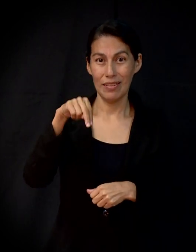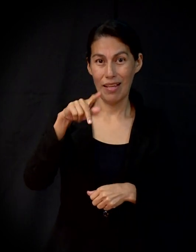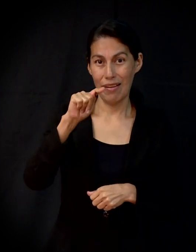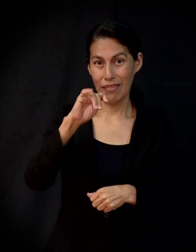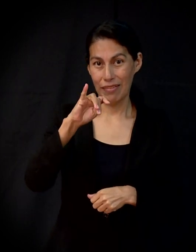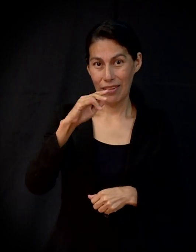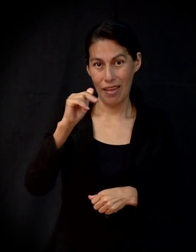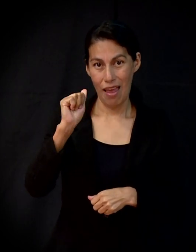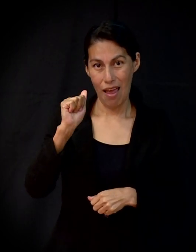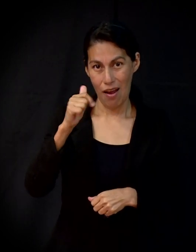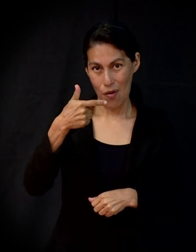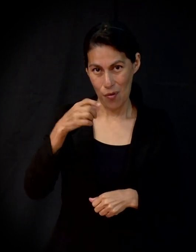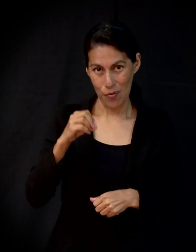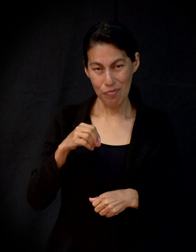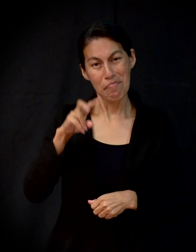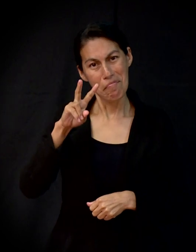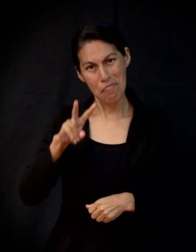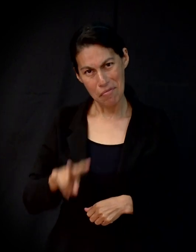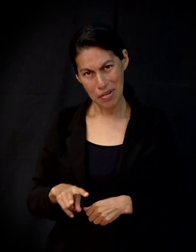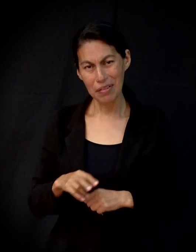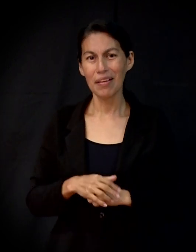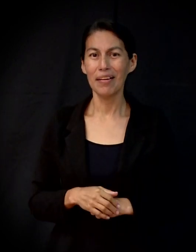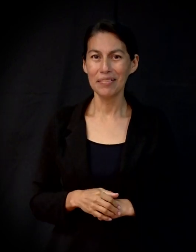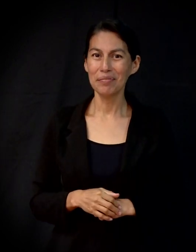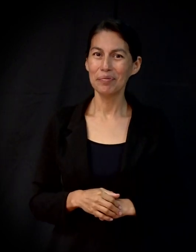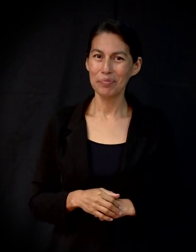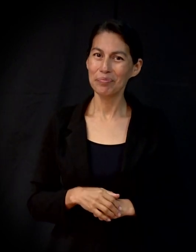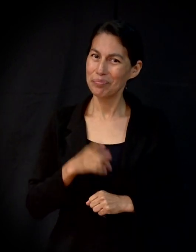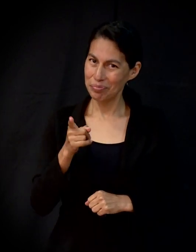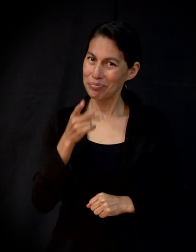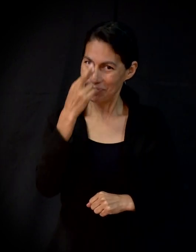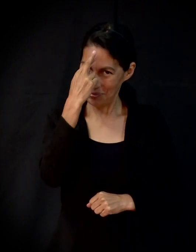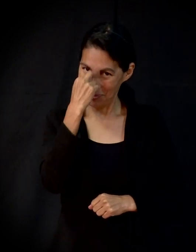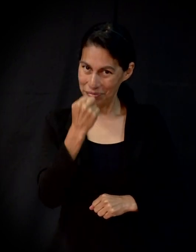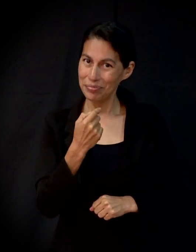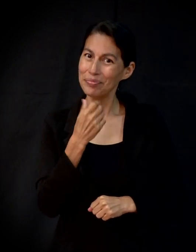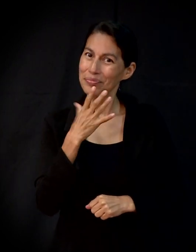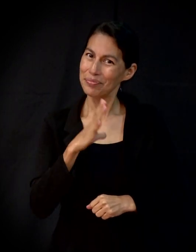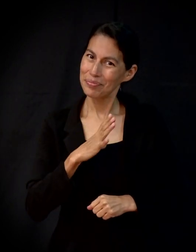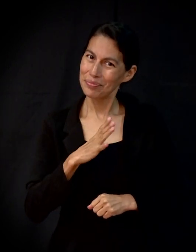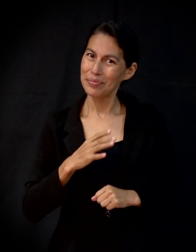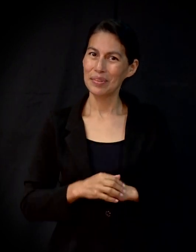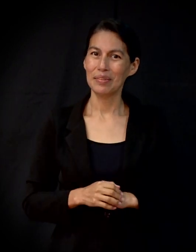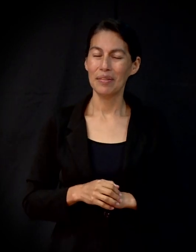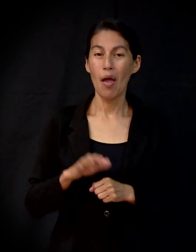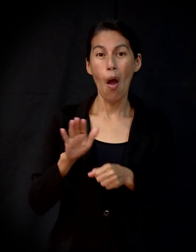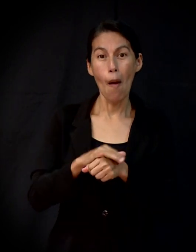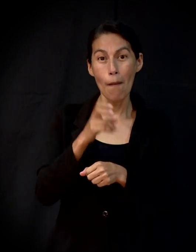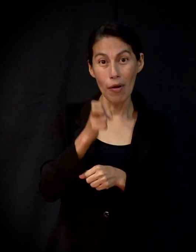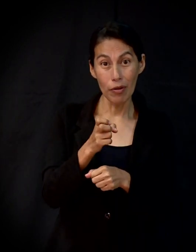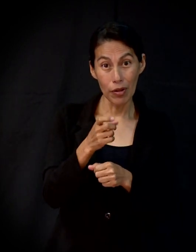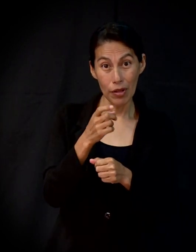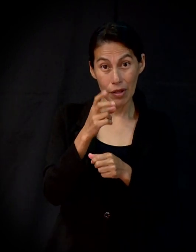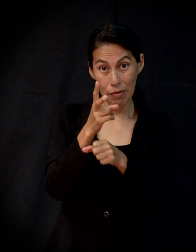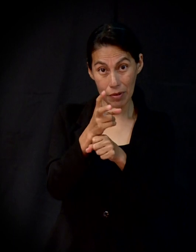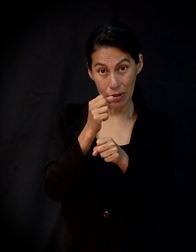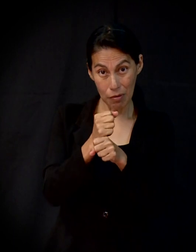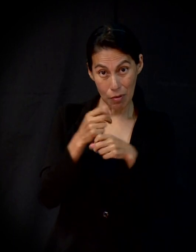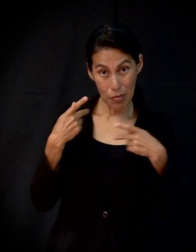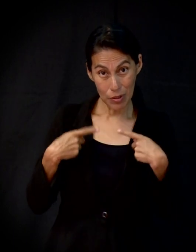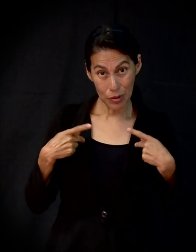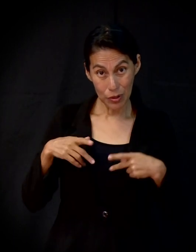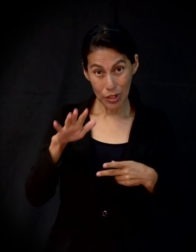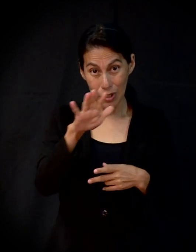alguna, con muchas razones, muchas razones. Y por eso invitamos a todos ustedes a que le envíen